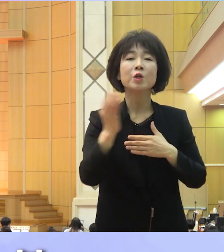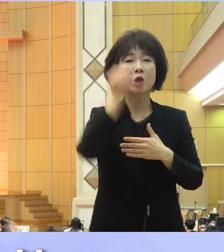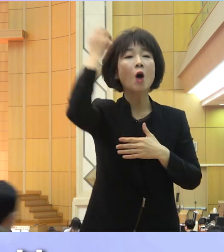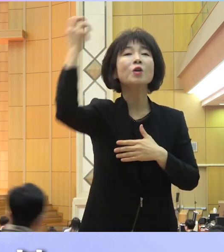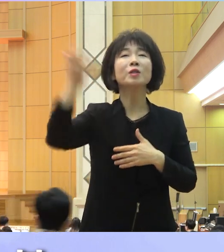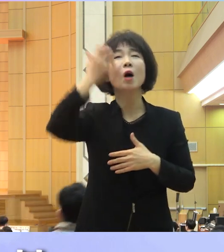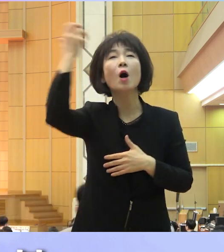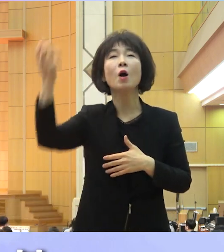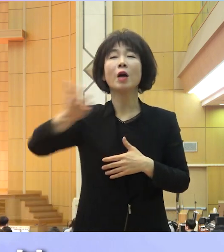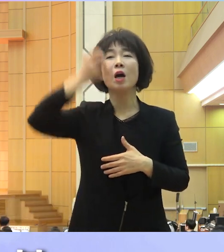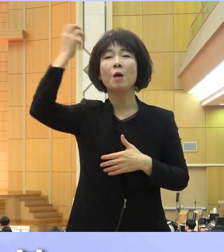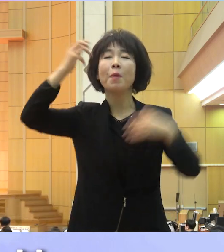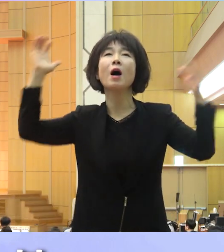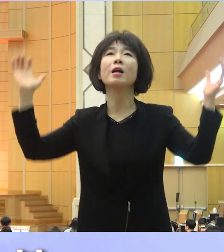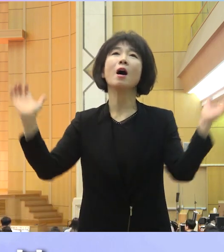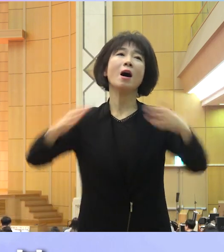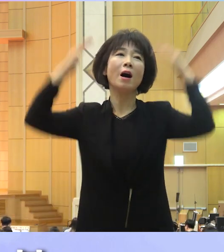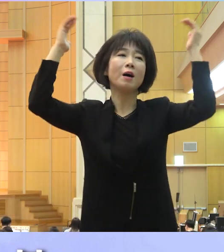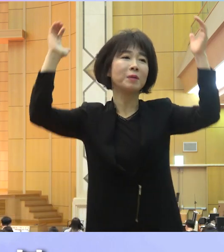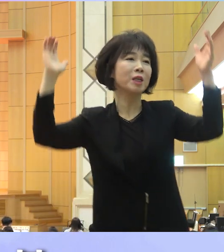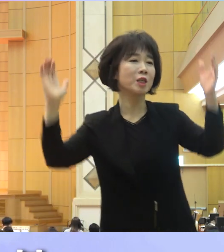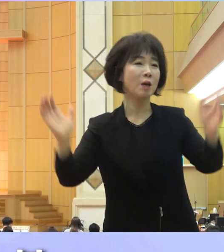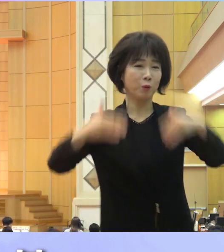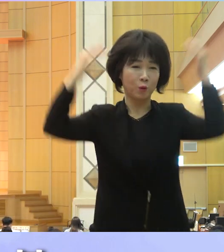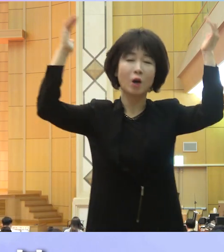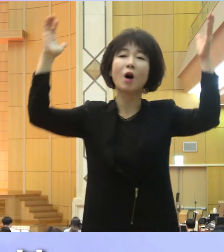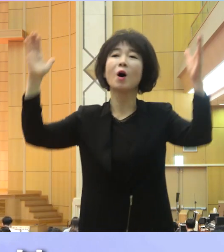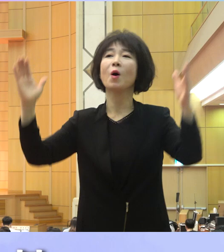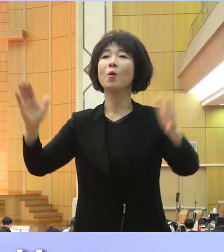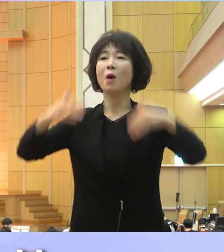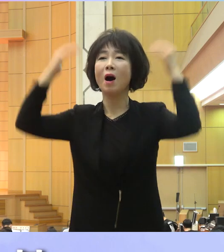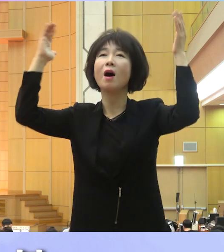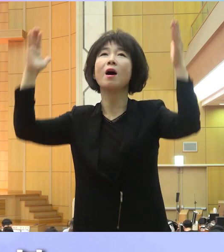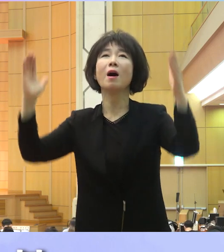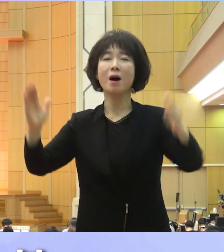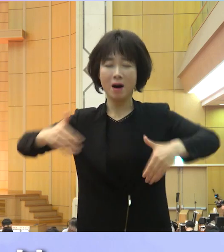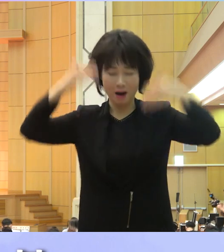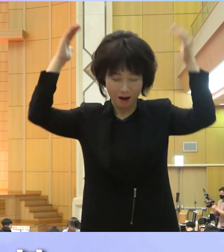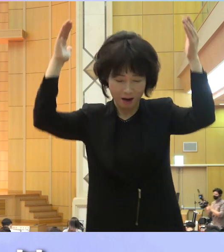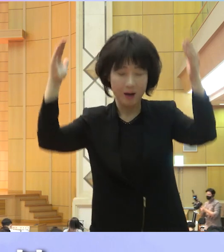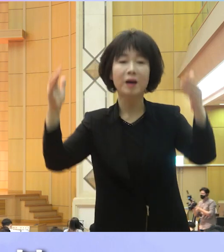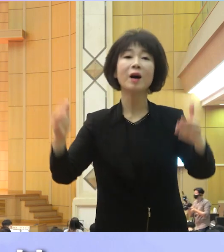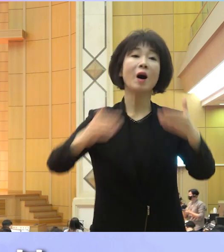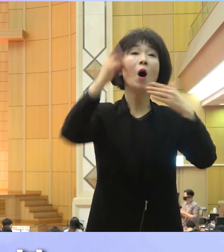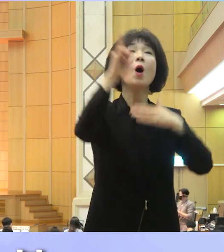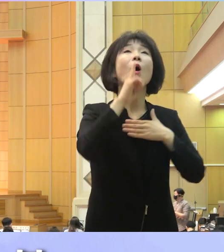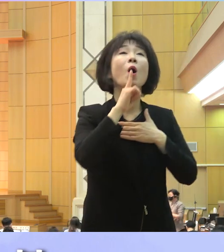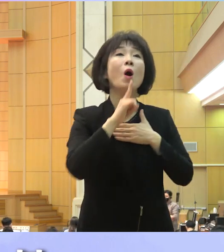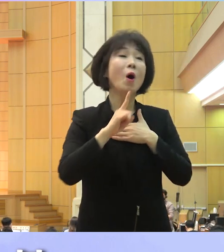하소서. 성령의 바람 이제 불어와.